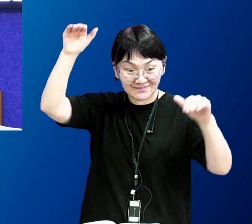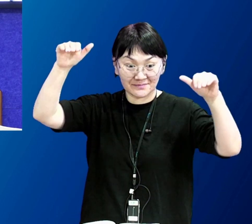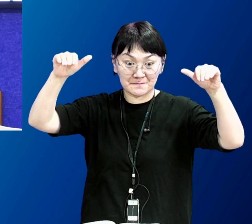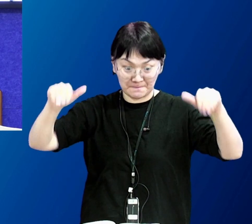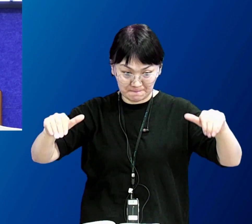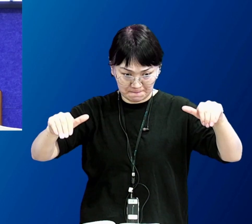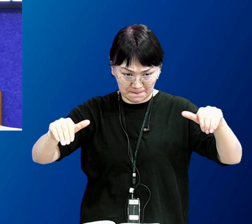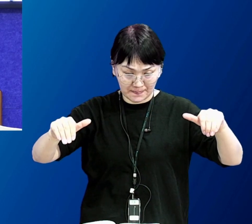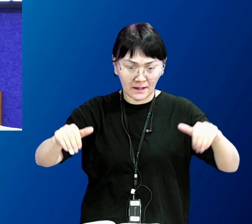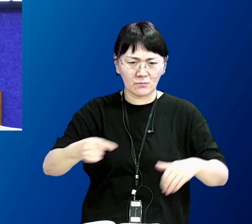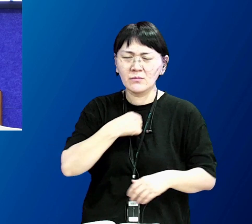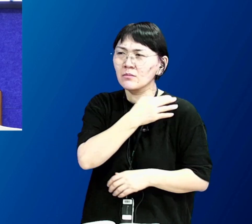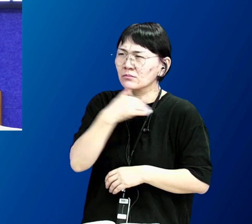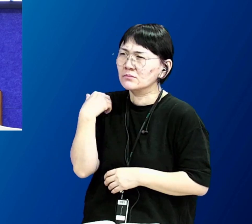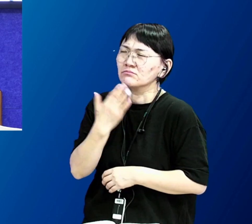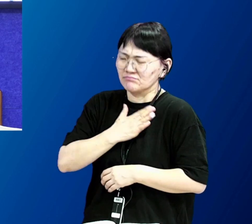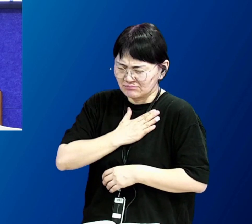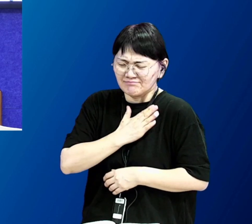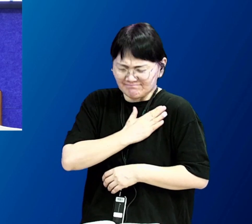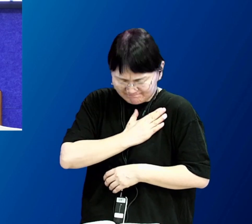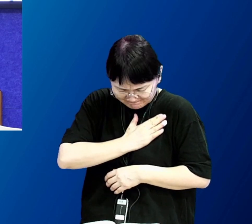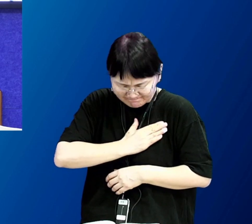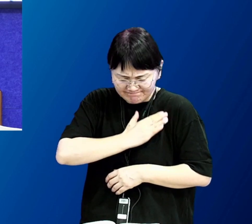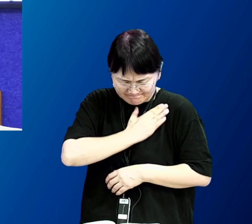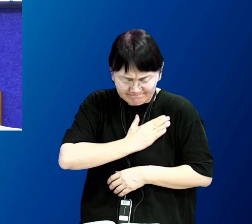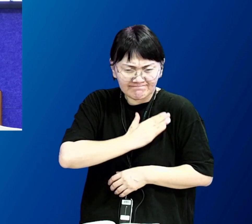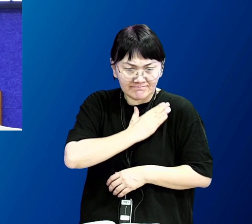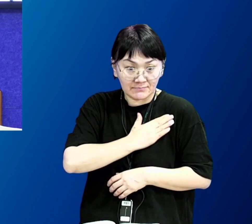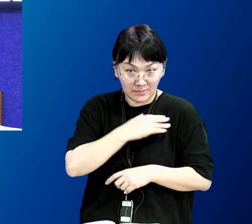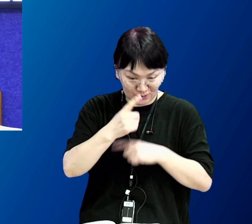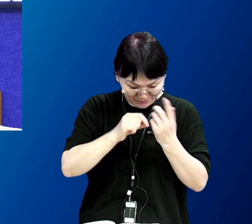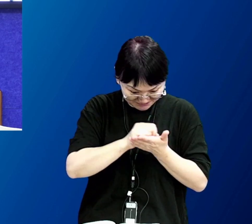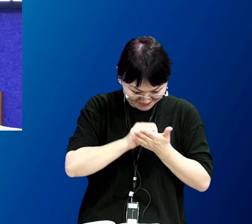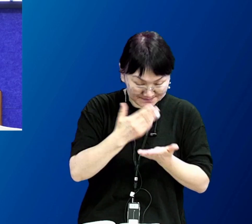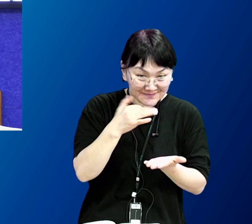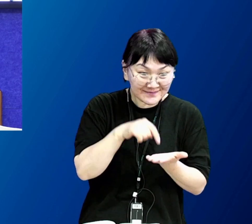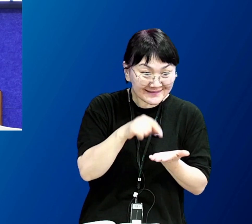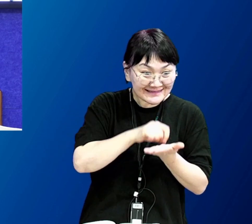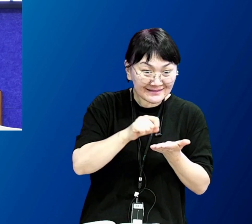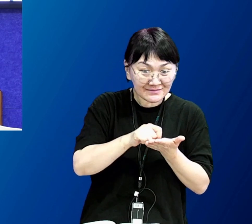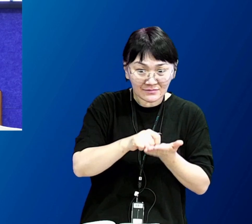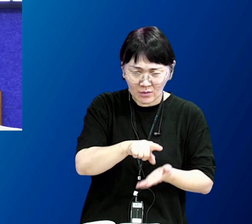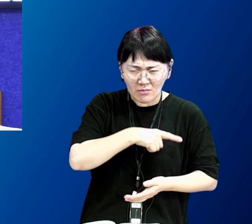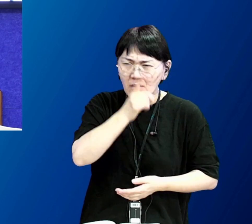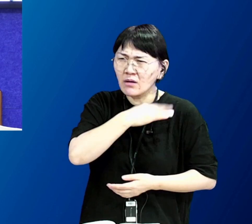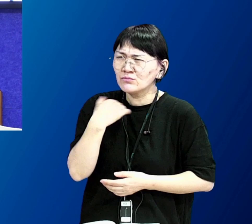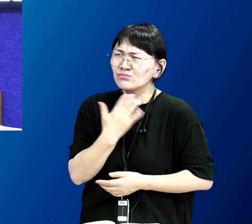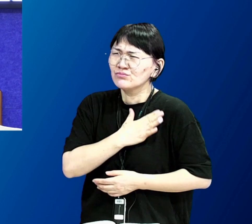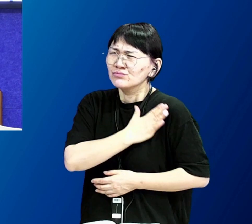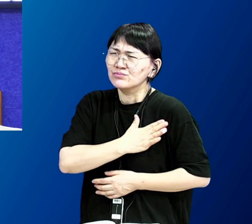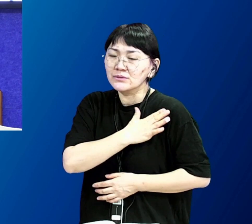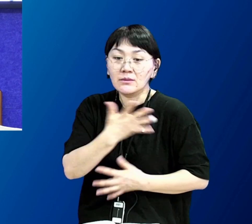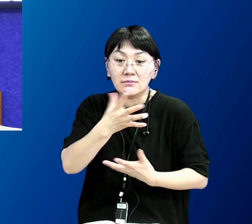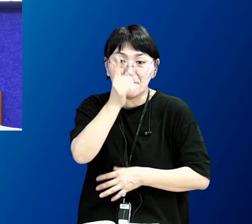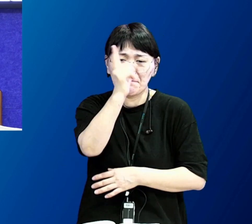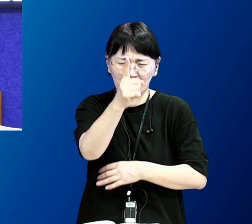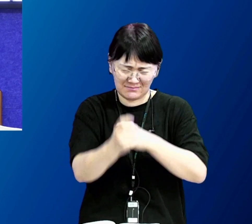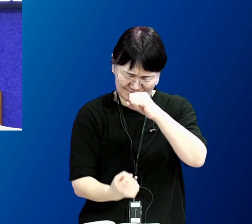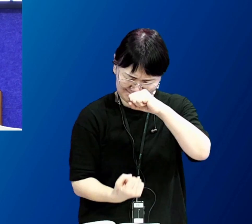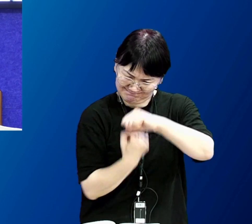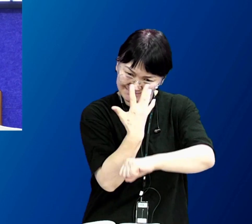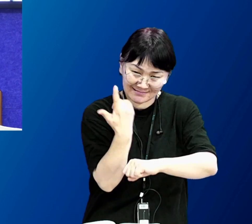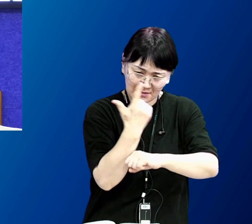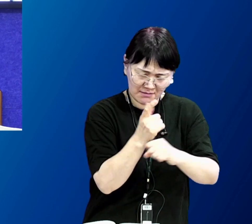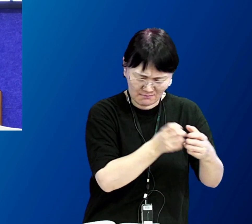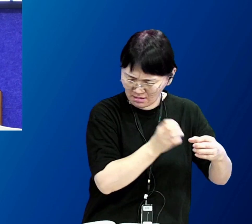би эзнийг хайрладаг, эзнийг хайрладаг байсан гэж хэлсэн. Тэгээд түнд мянган шатаалт тахлыг өргөсөн гэж Библиэлд гарч